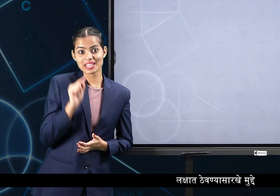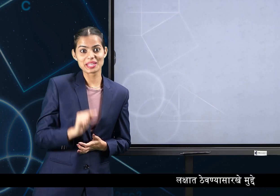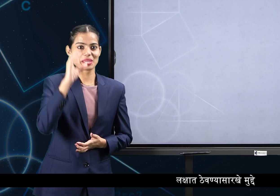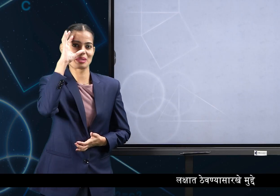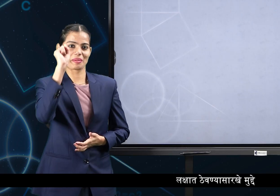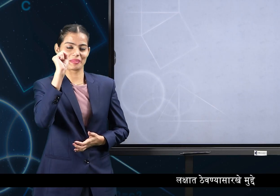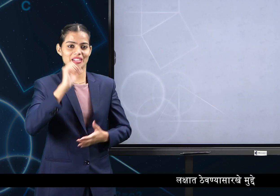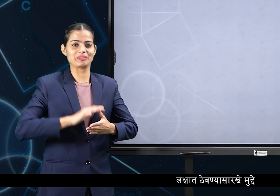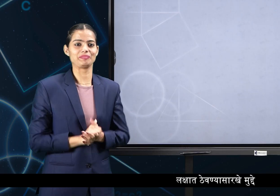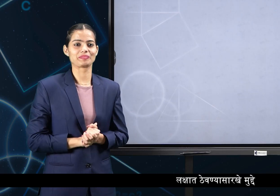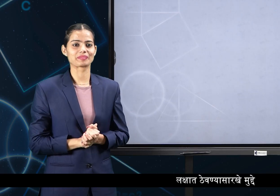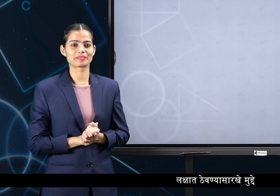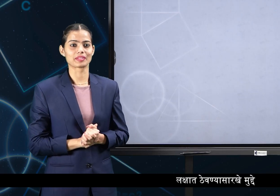लक्षात ठेवण्यासारखे मुद्दे: